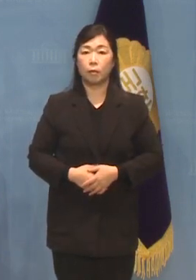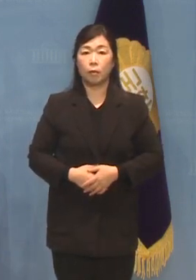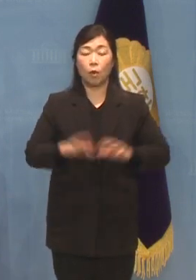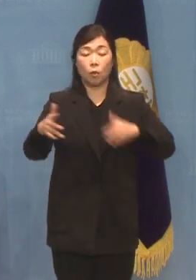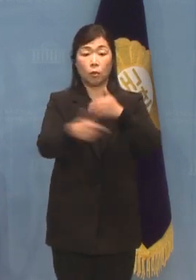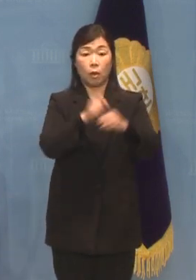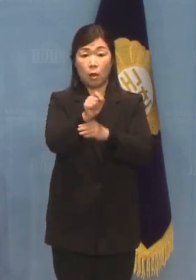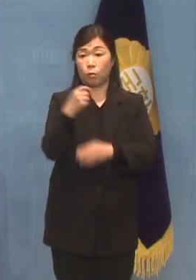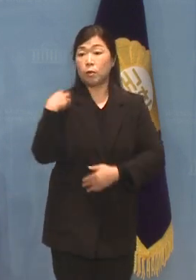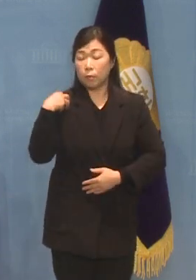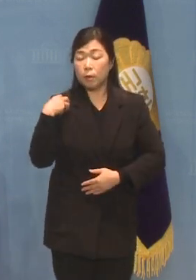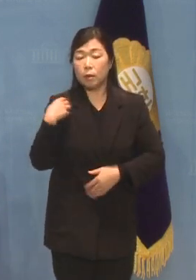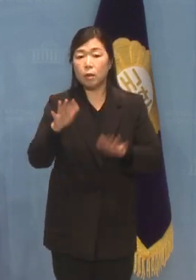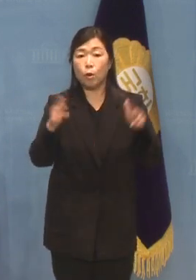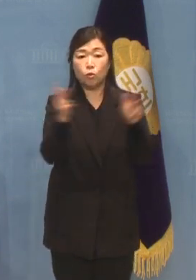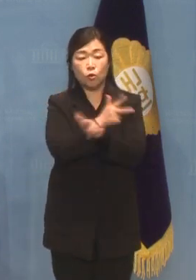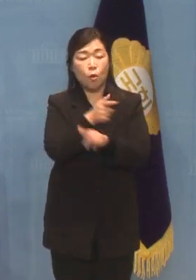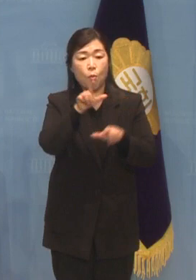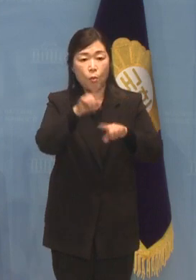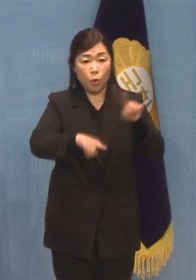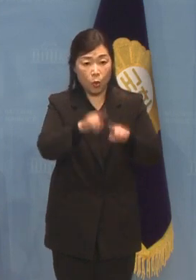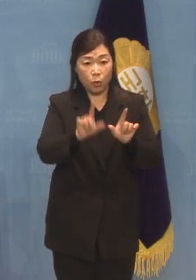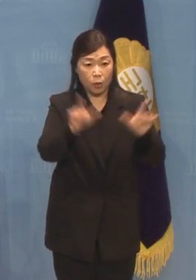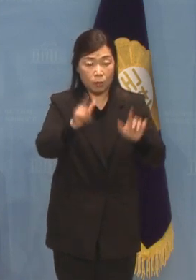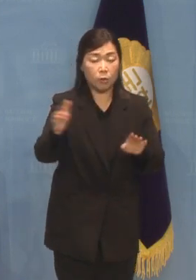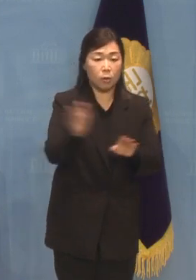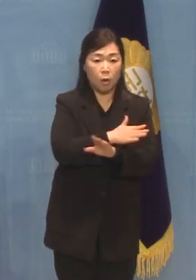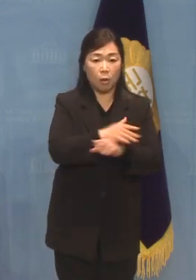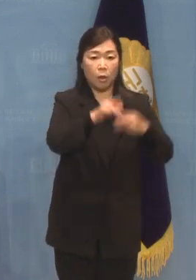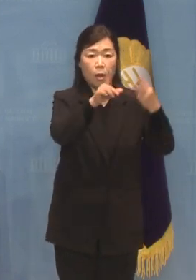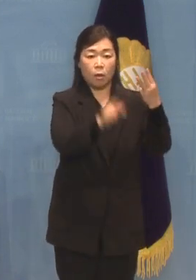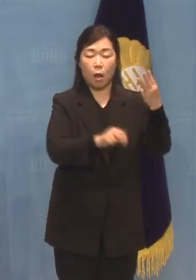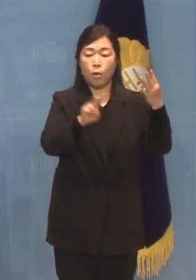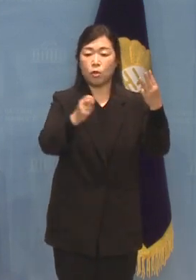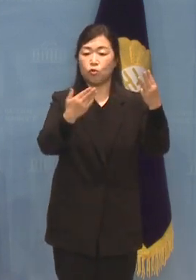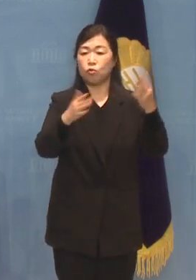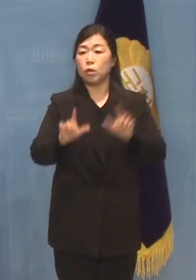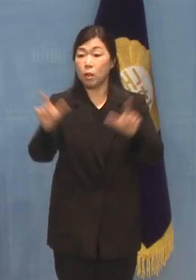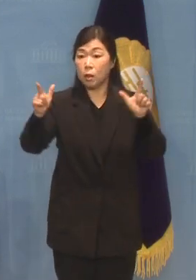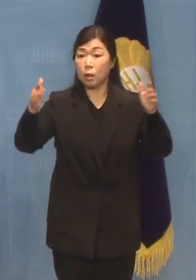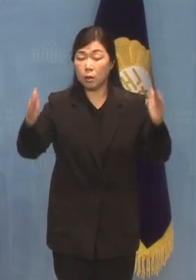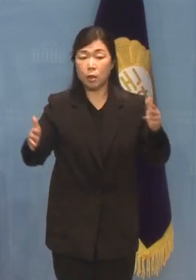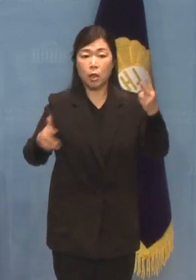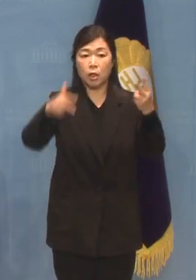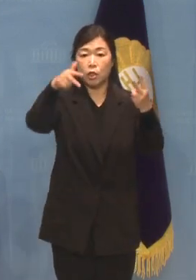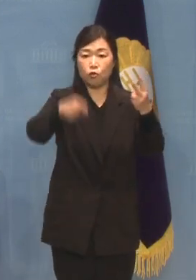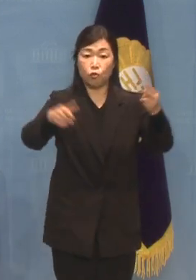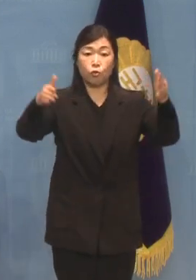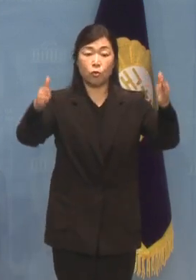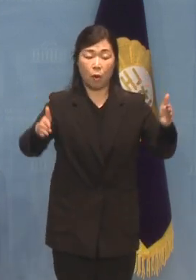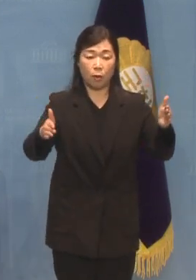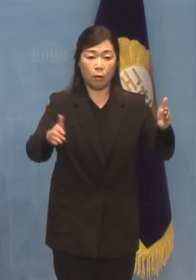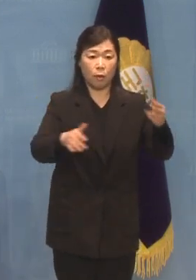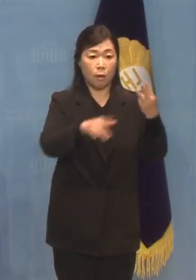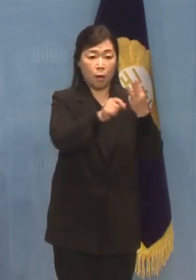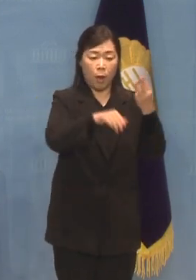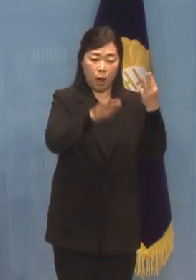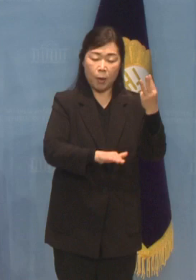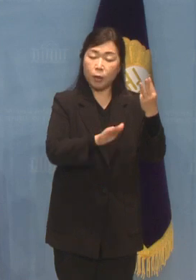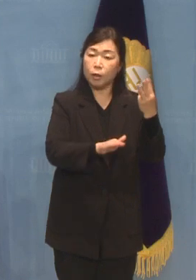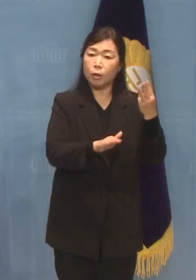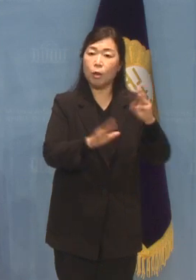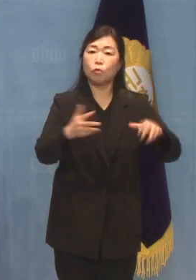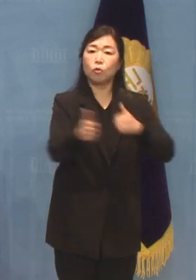국회 사무처는 이번 주 목요일부터 3월 29일 수요일까지 2주간 3월 하반기